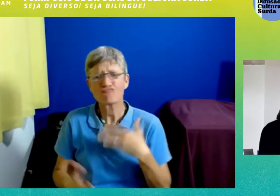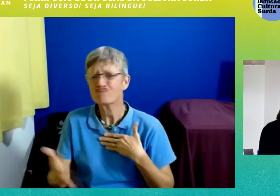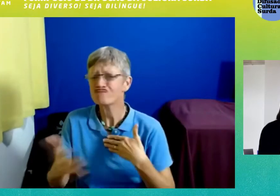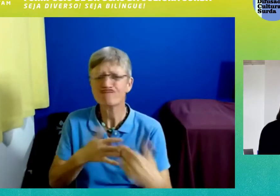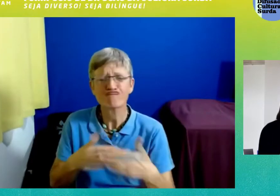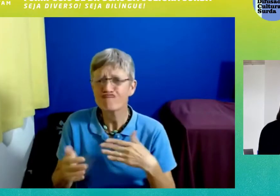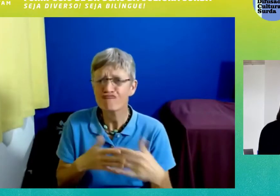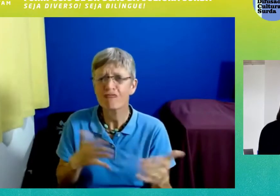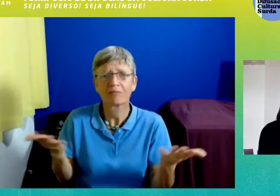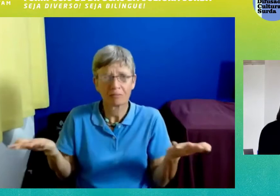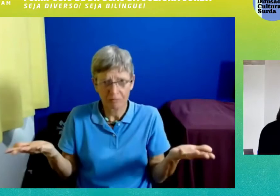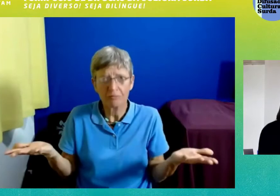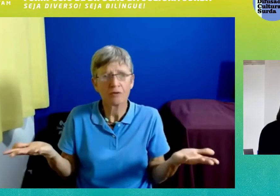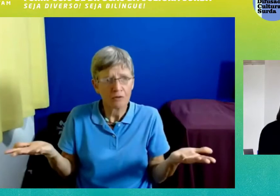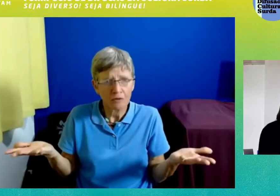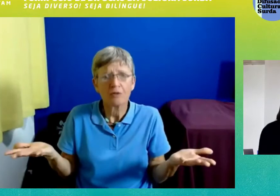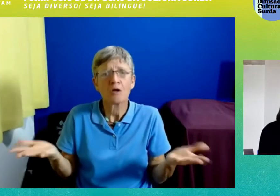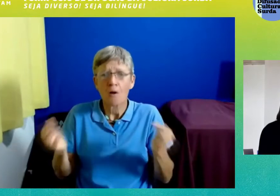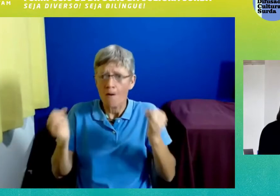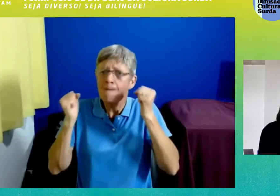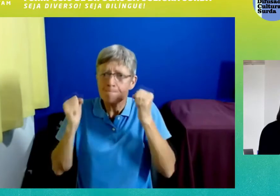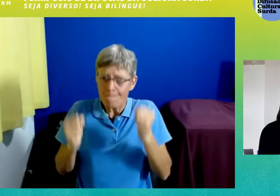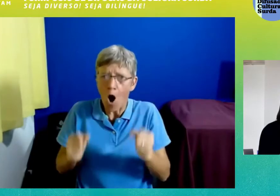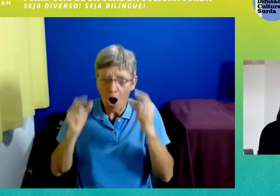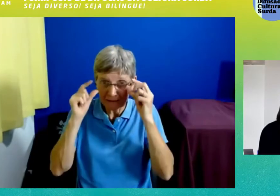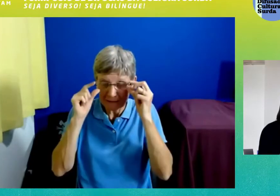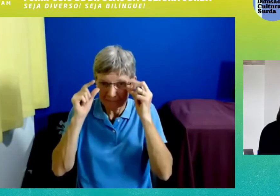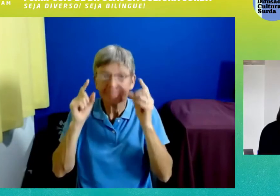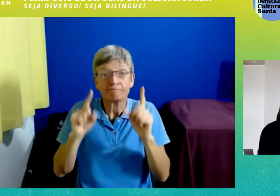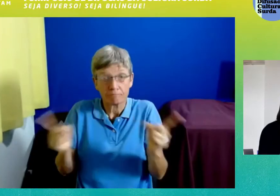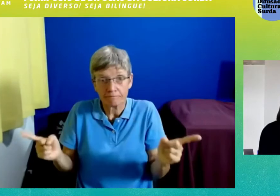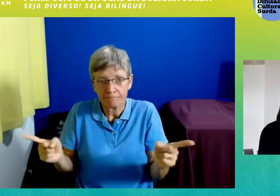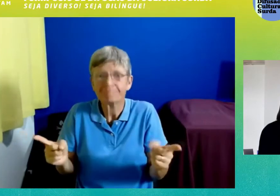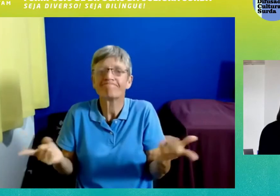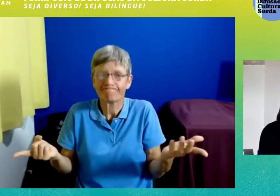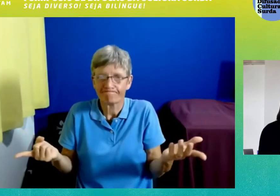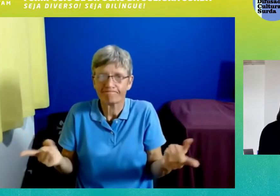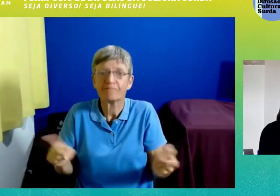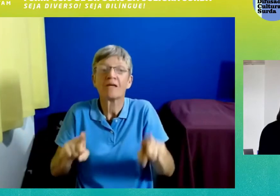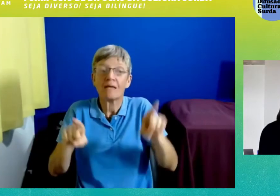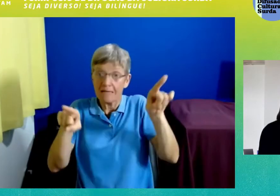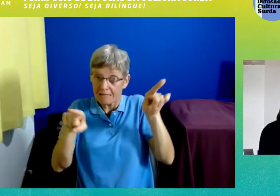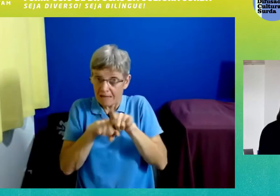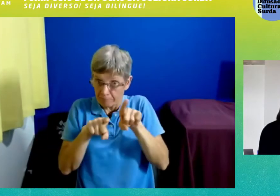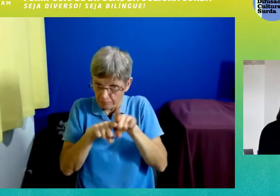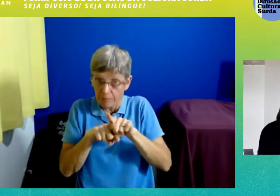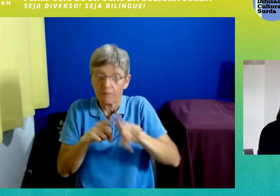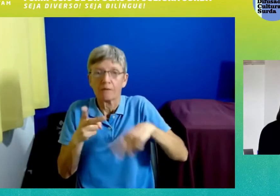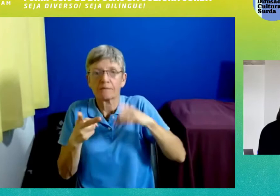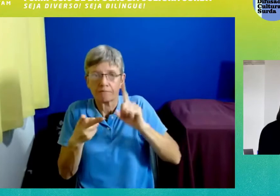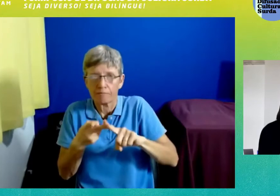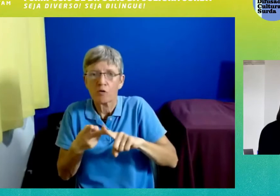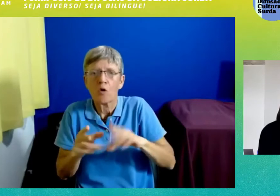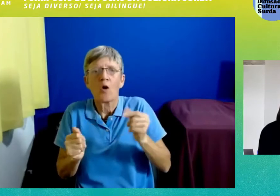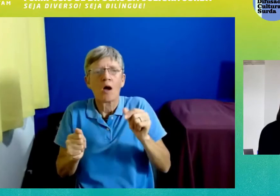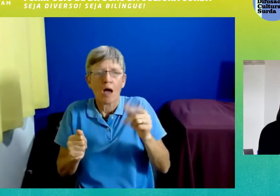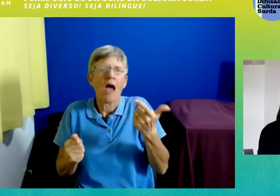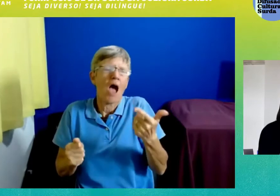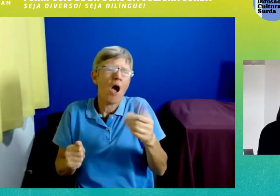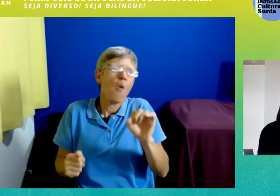como isso é. Para o ouvinte e para o surdo, não importa. Poderia ser uma forma, pode ser uma forma de